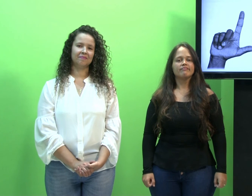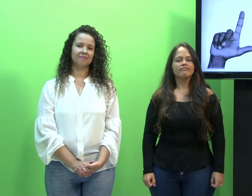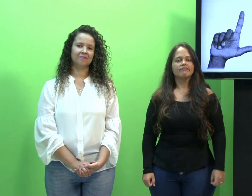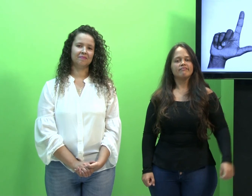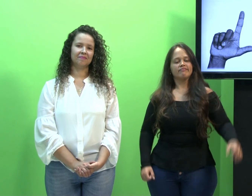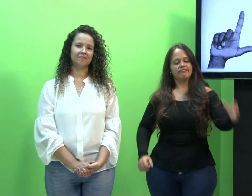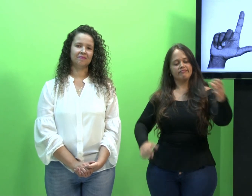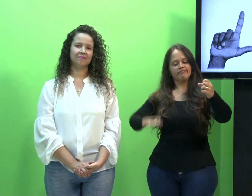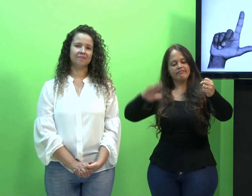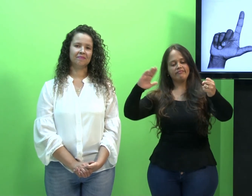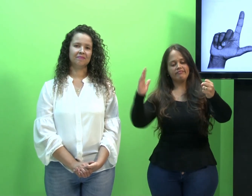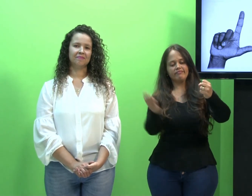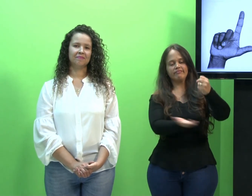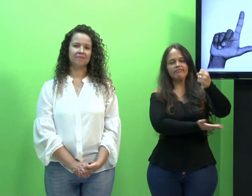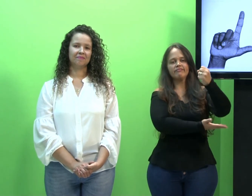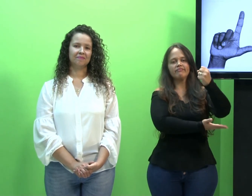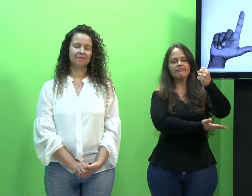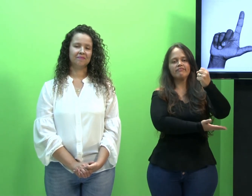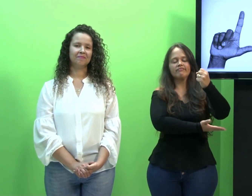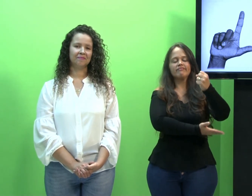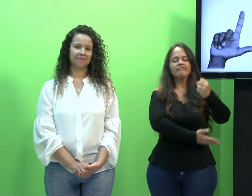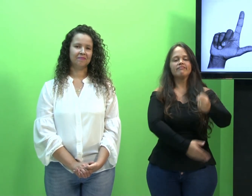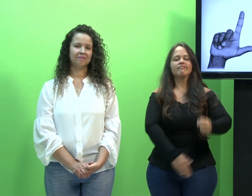Cortar com facão.